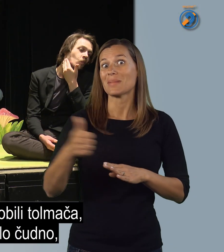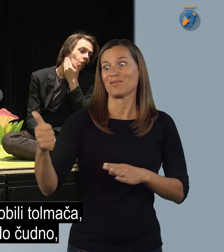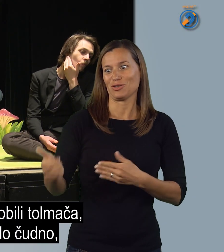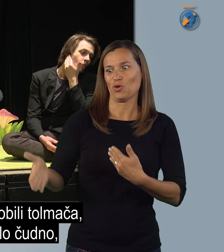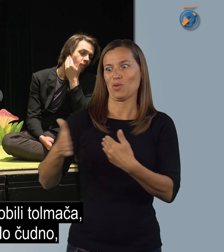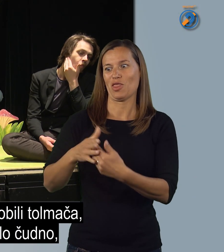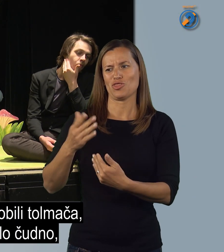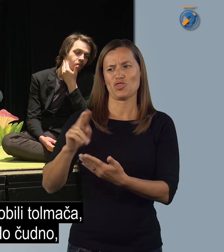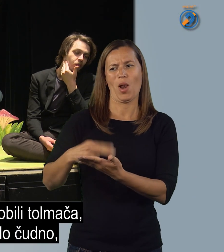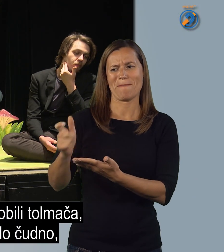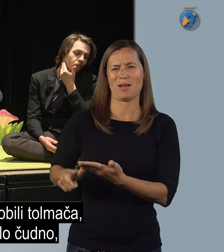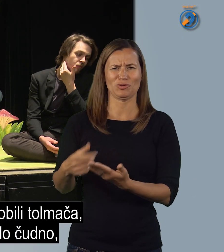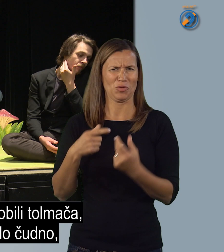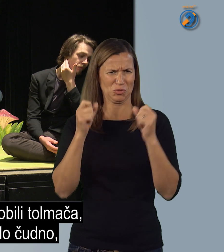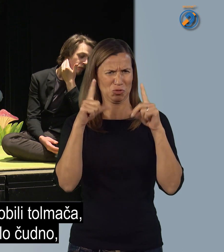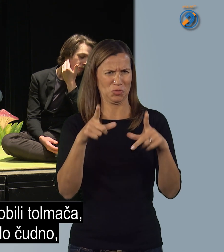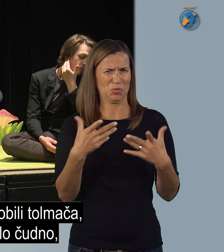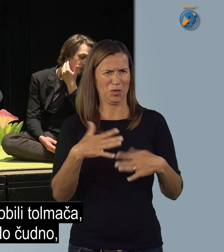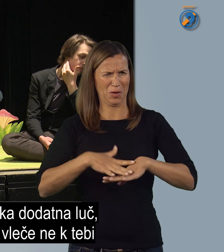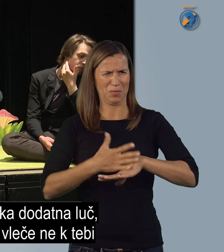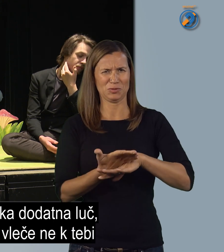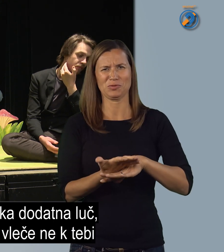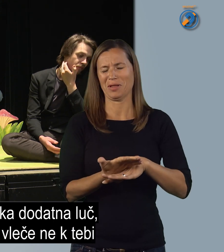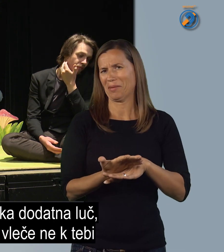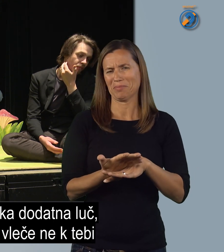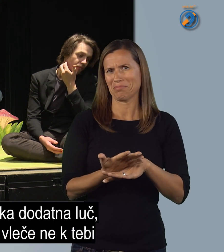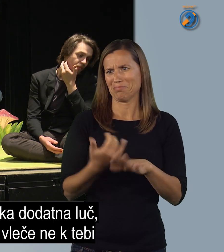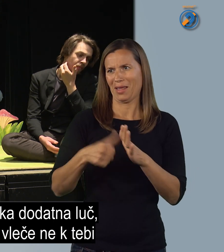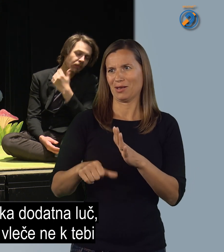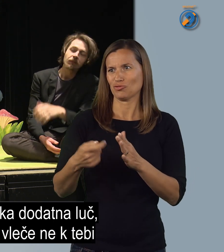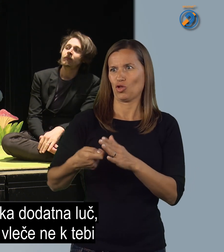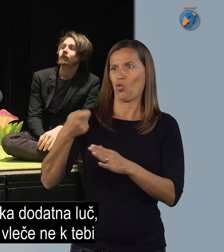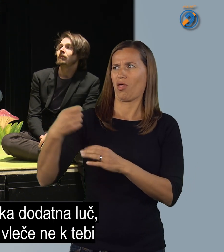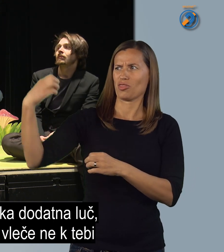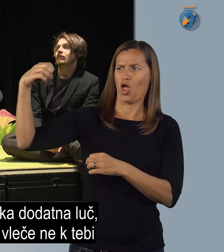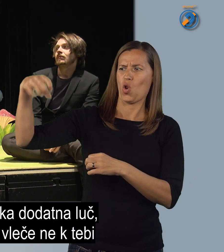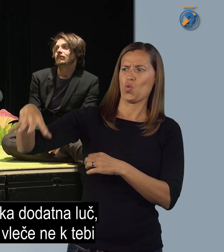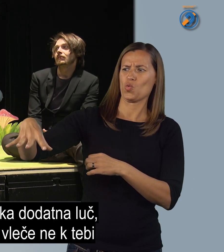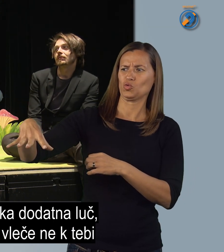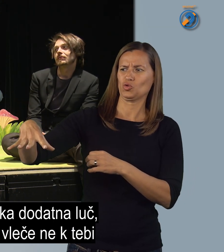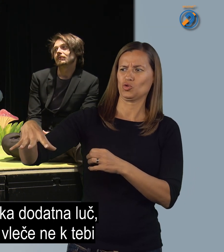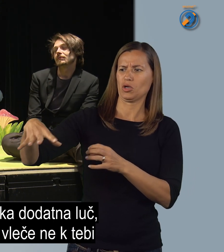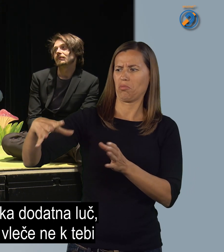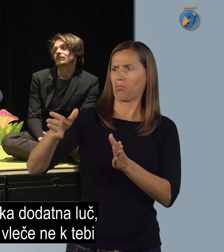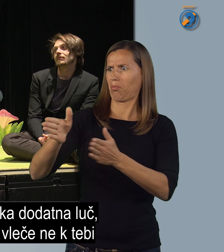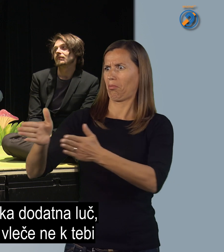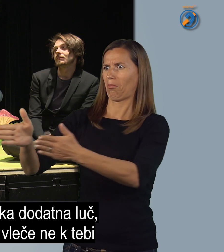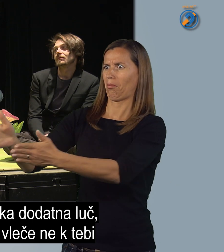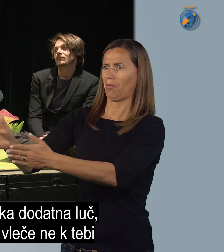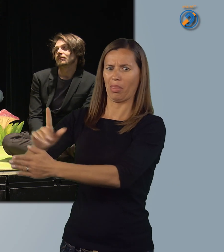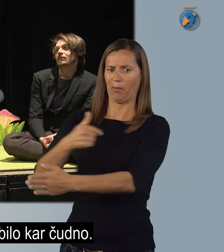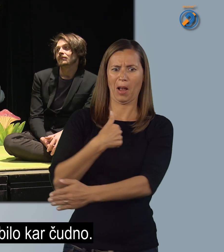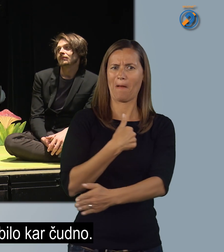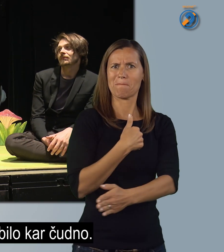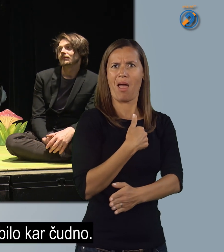Prvič, ko smo dobili tolmača, je meni bilo zelo čuden, ker je naenkrat neka dodatna luč, ki nekam drugam vleče, ne k